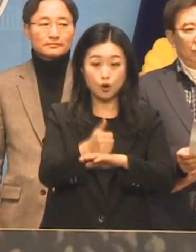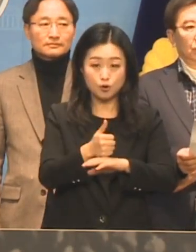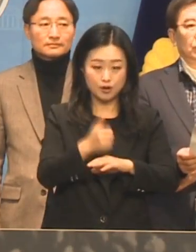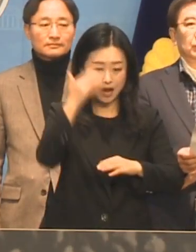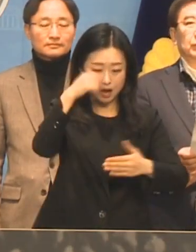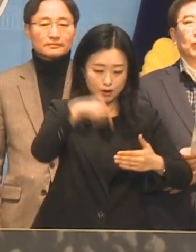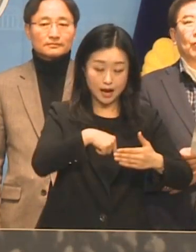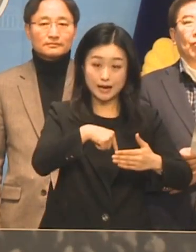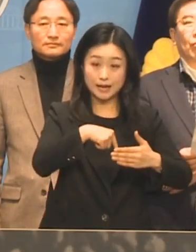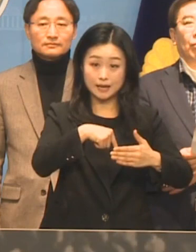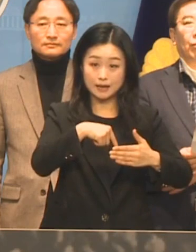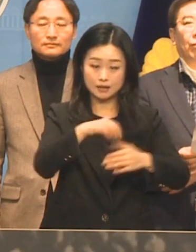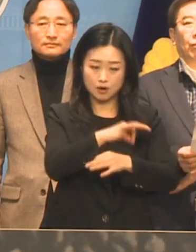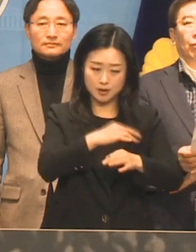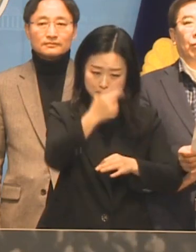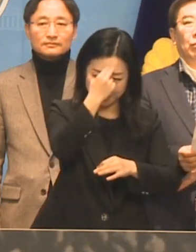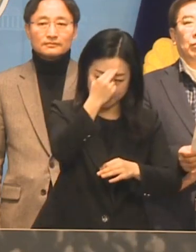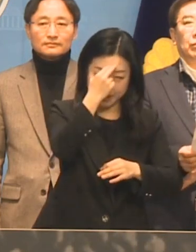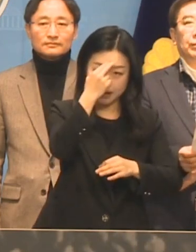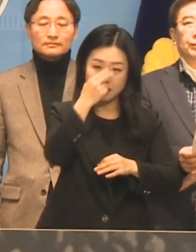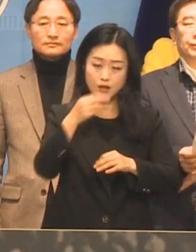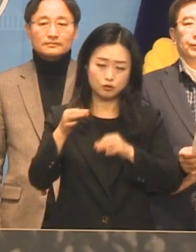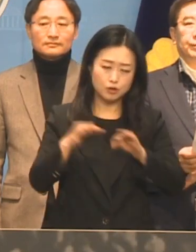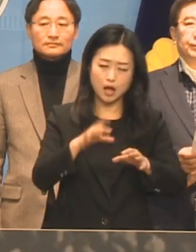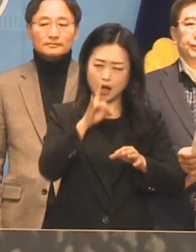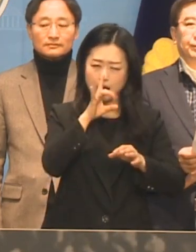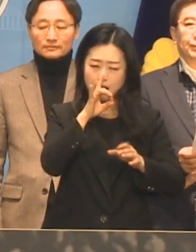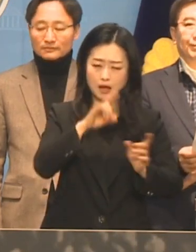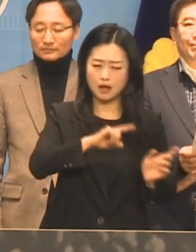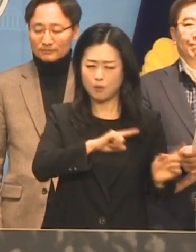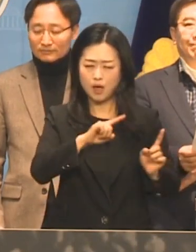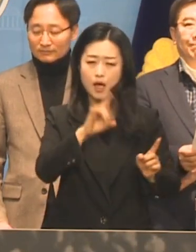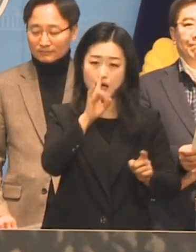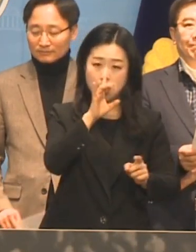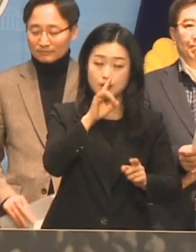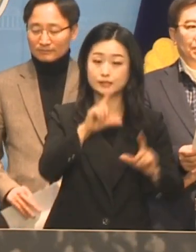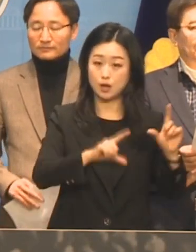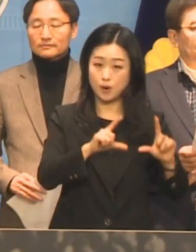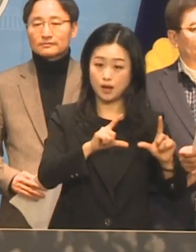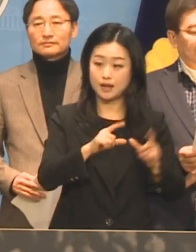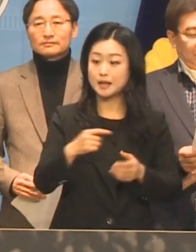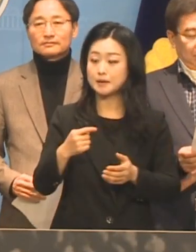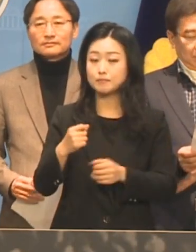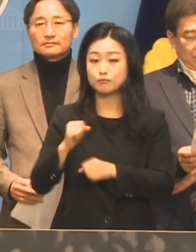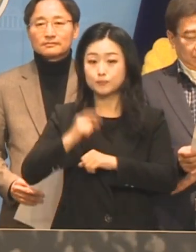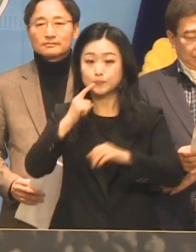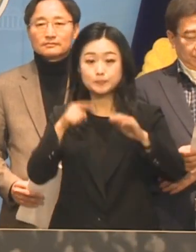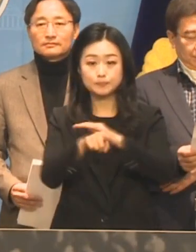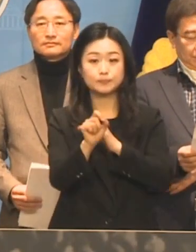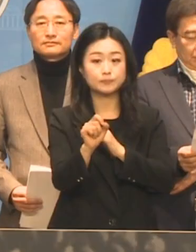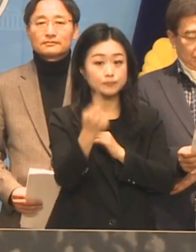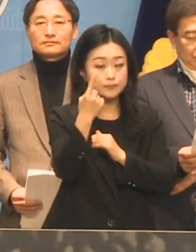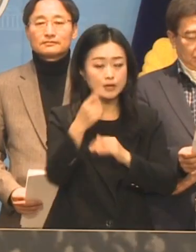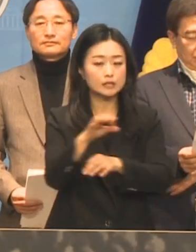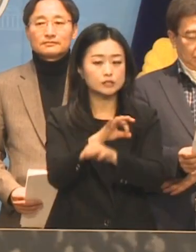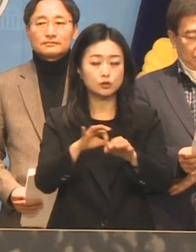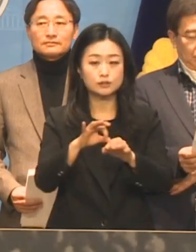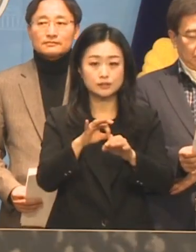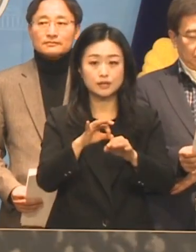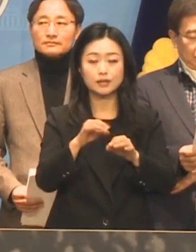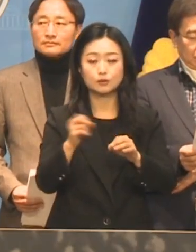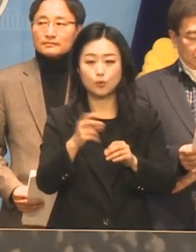내수와 투자는 회복될 기미를 보이지 않고 있습니다. 비상계엄에 따른 일련의 정치